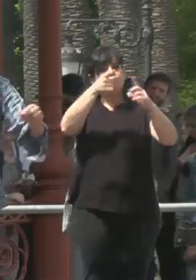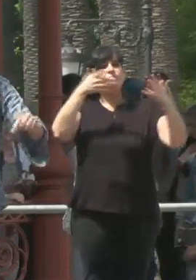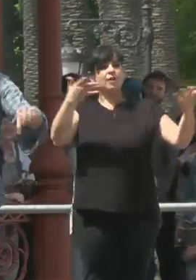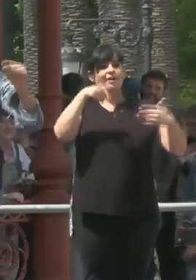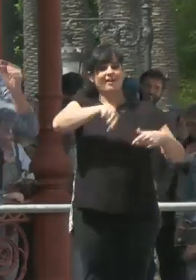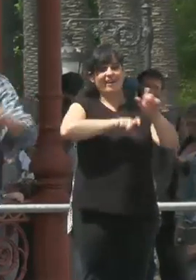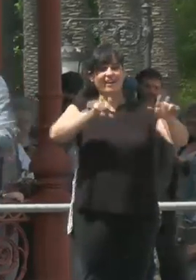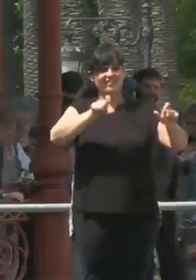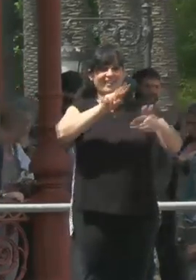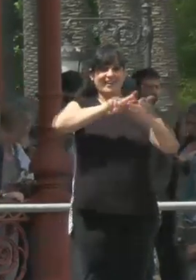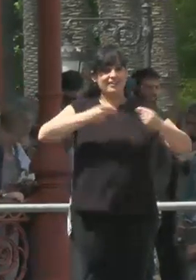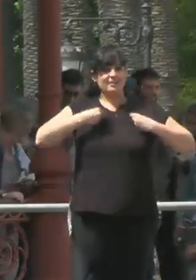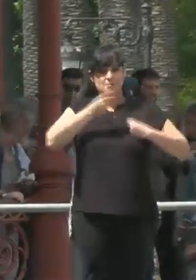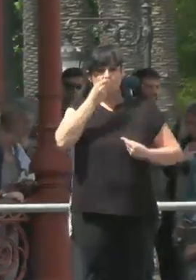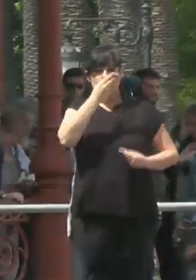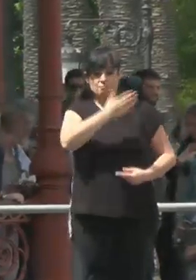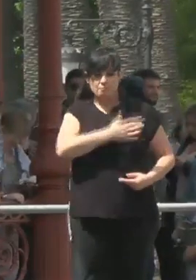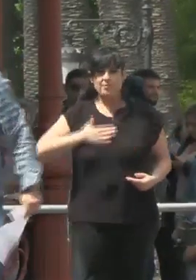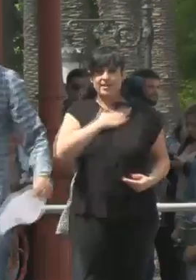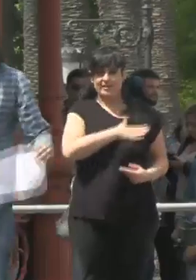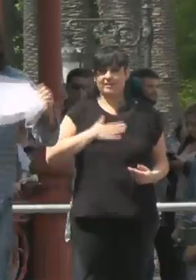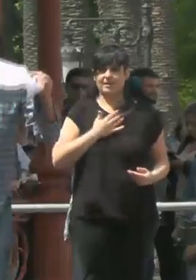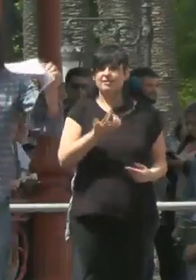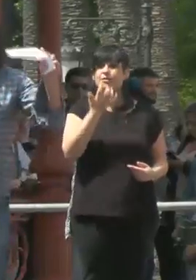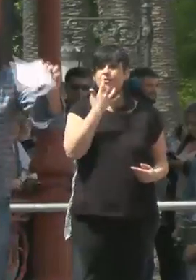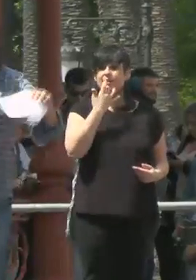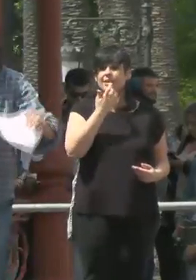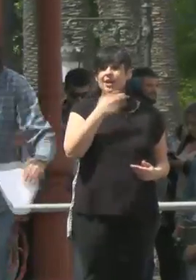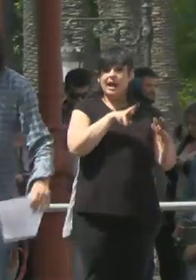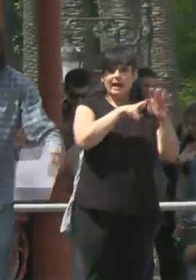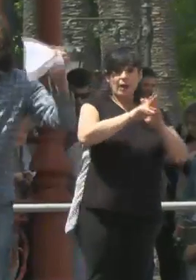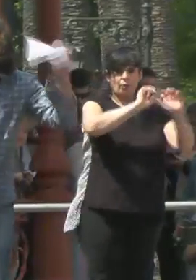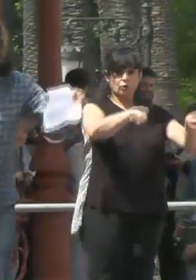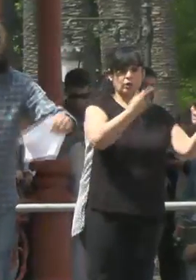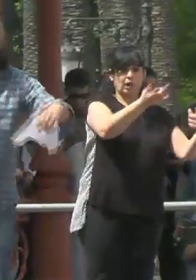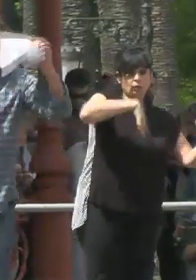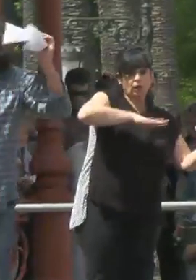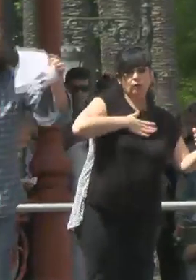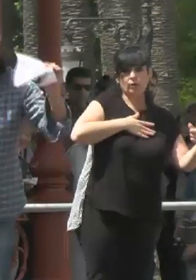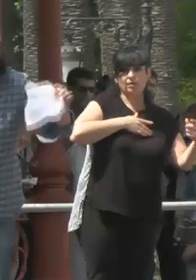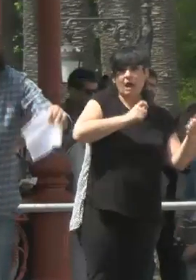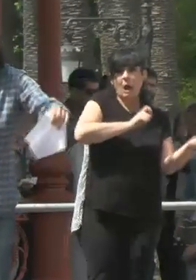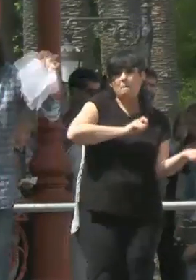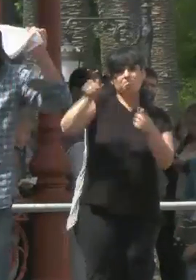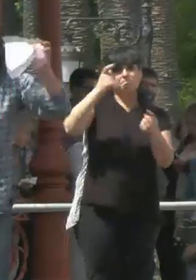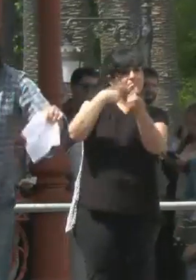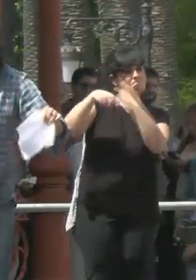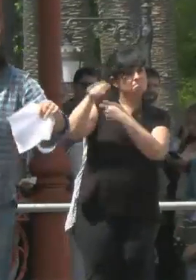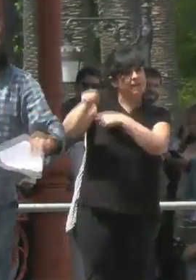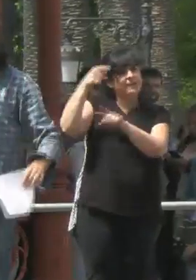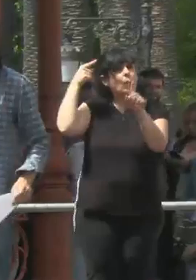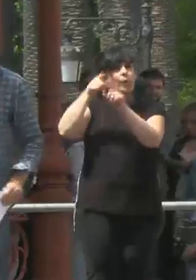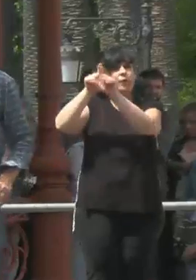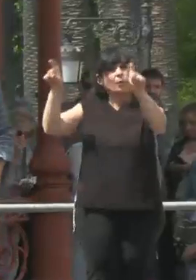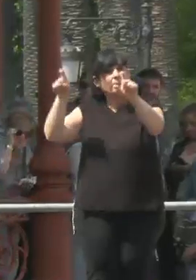de Galicia. Non queremos que vendan os recursos naturais para Villarmir, para Florentino Pérez, e que